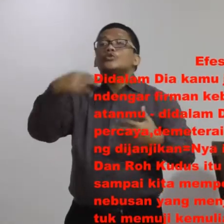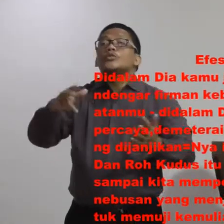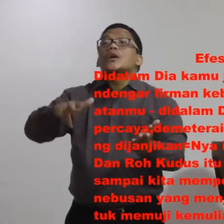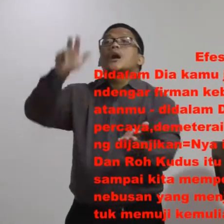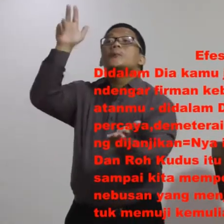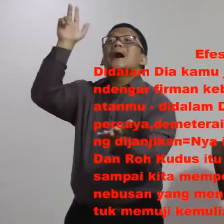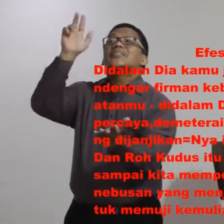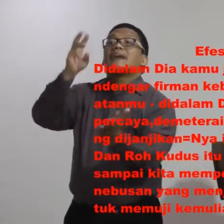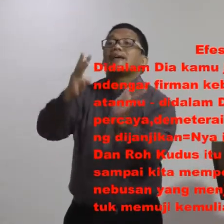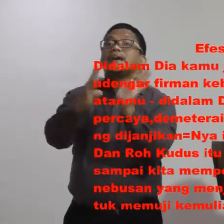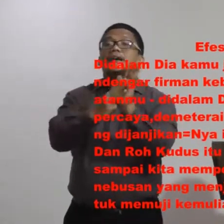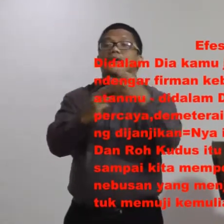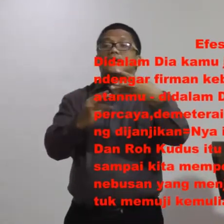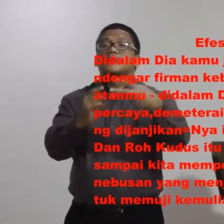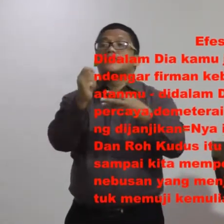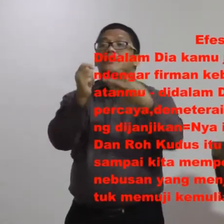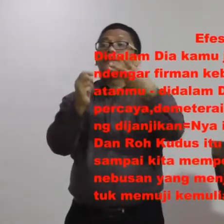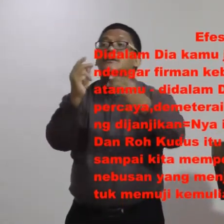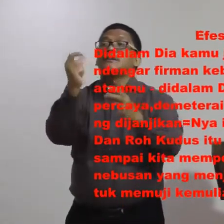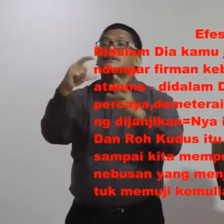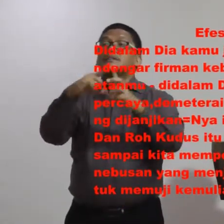dimateraikan dengan Roh Kudus